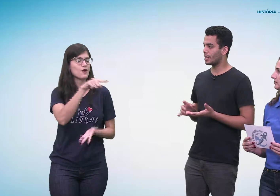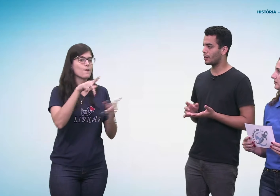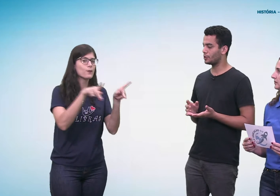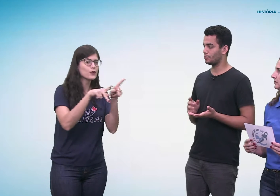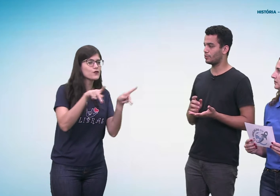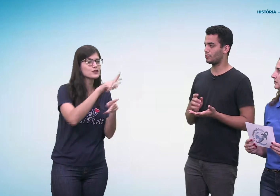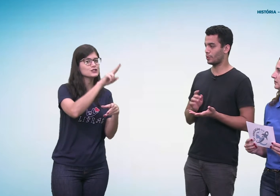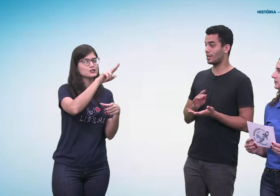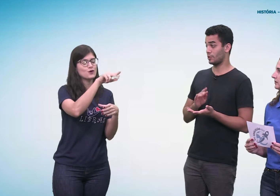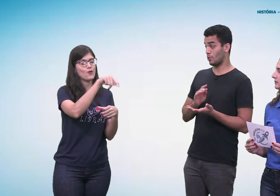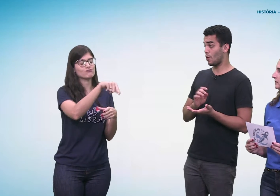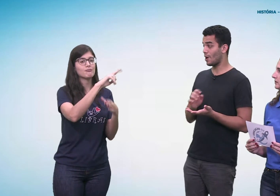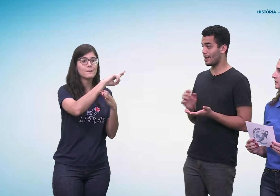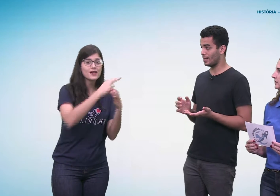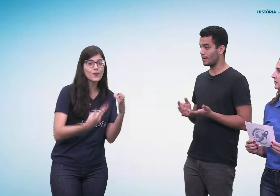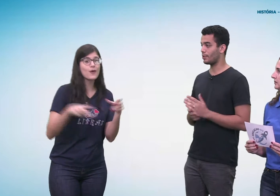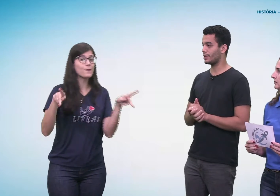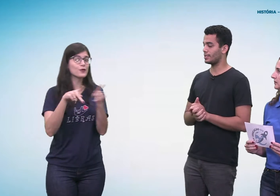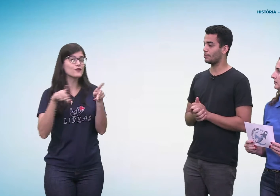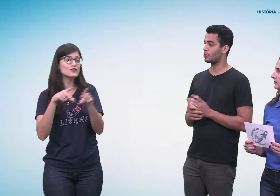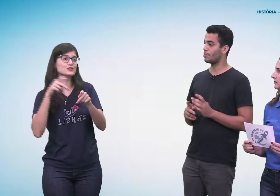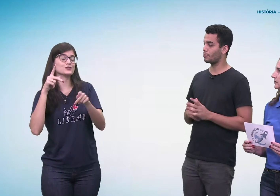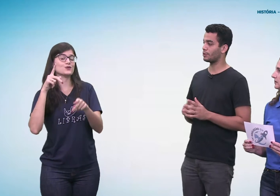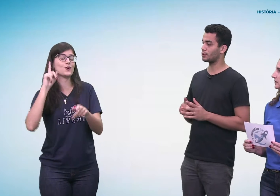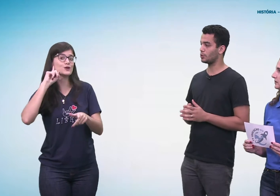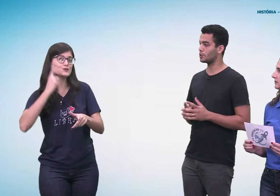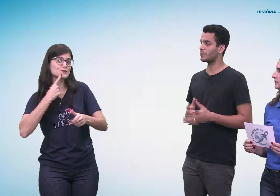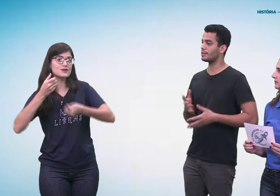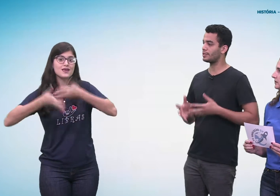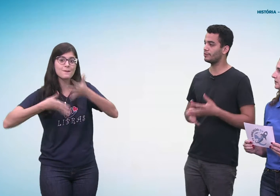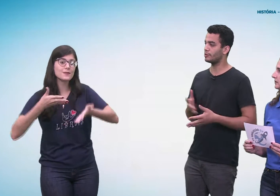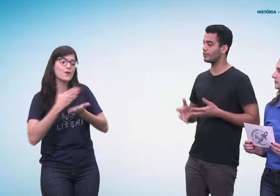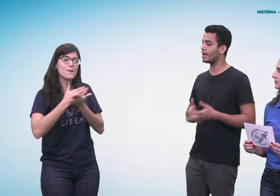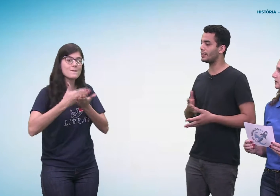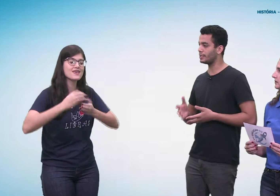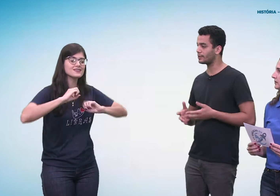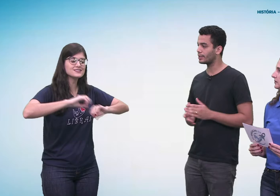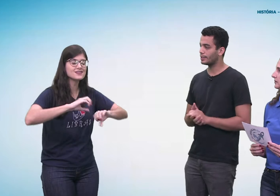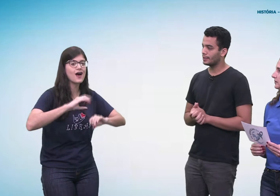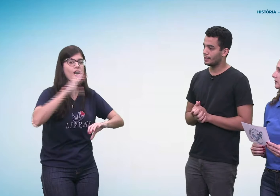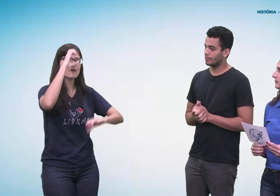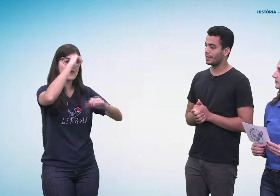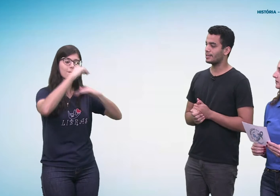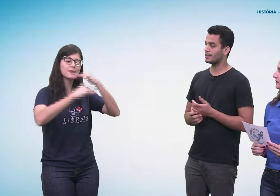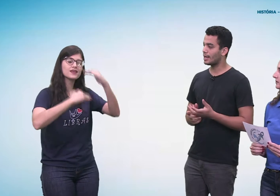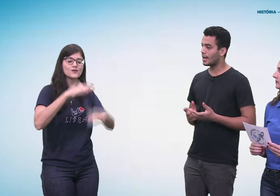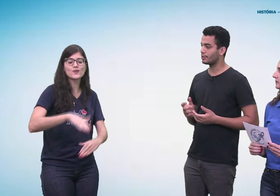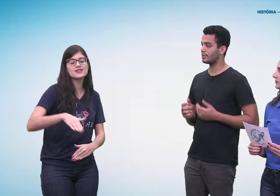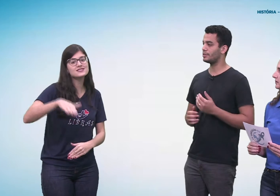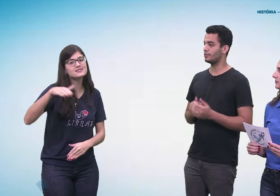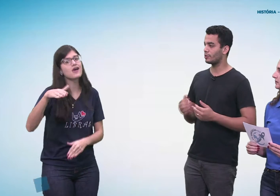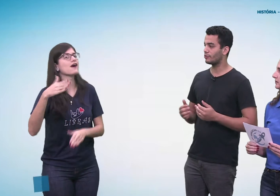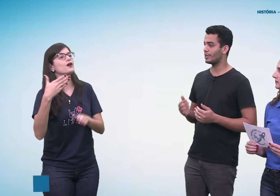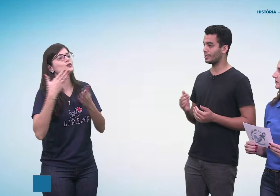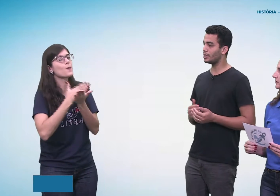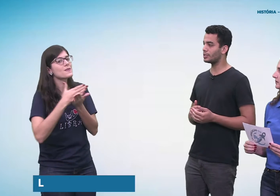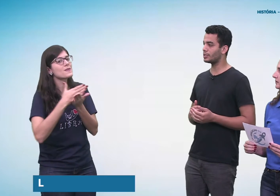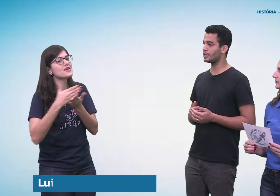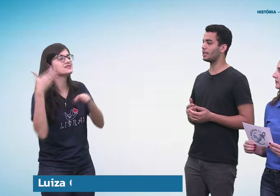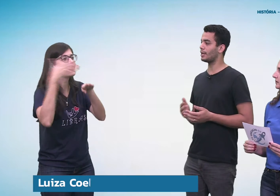especial, tipo, no caso, igual o AEE, por exemplo, próprio para os surdos, para desenvolver a língua, para ensiná-los a desenvolver desde